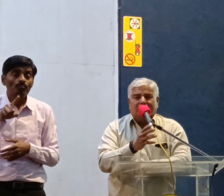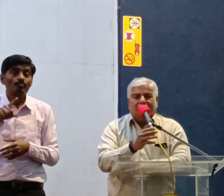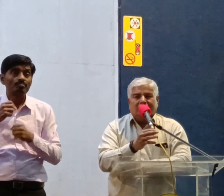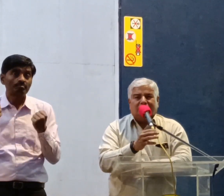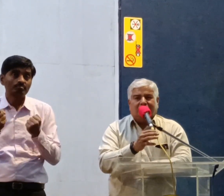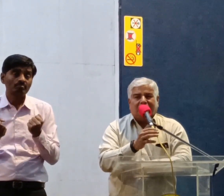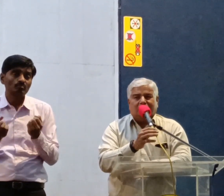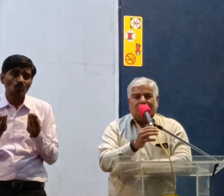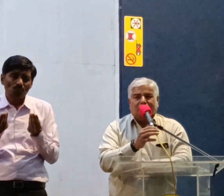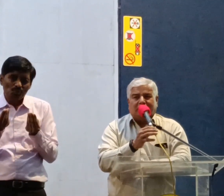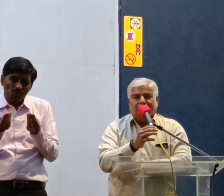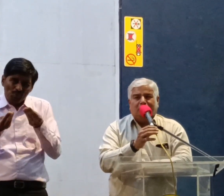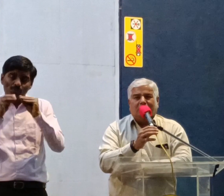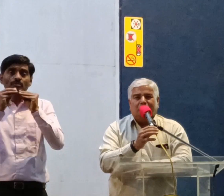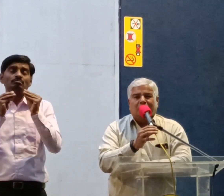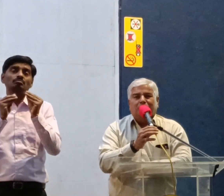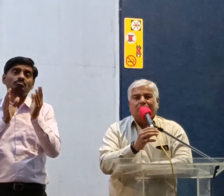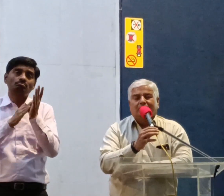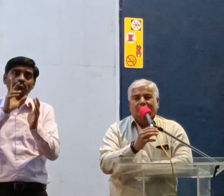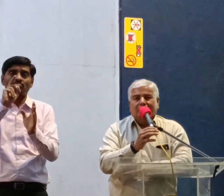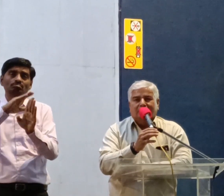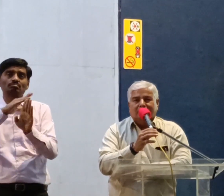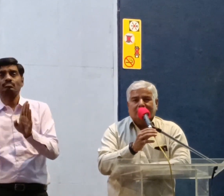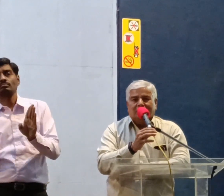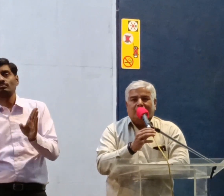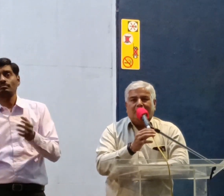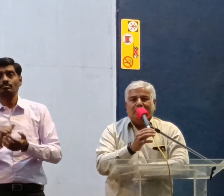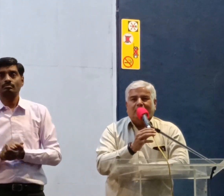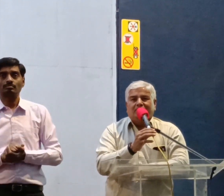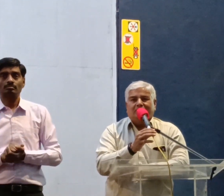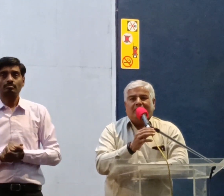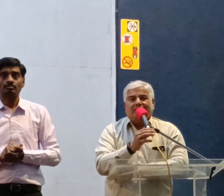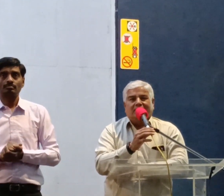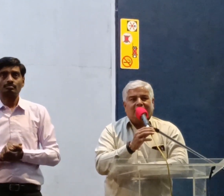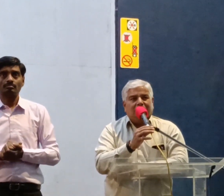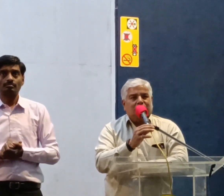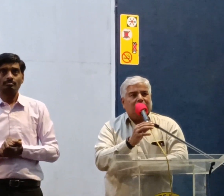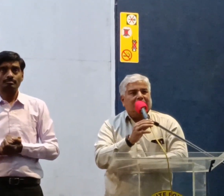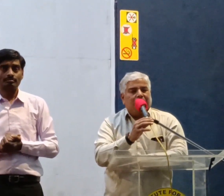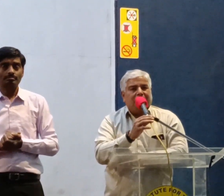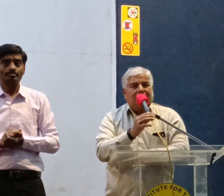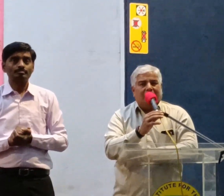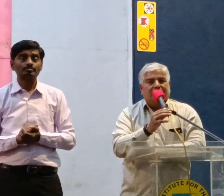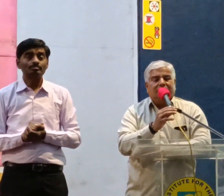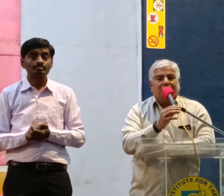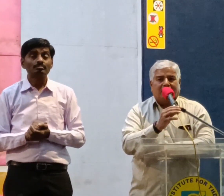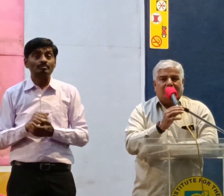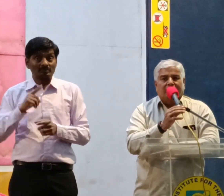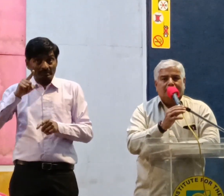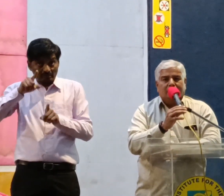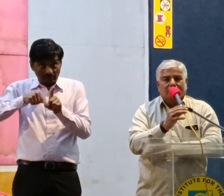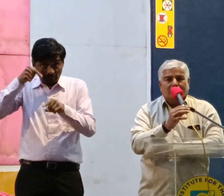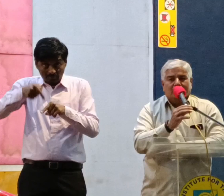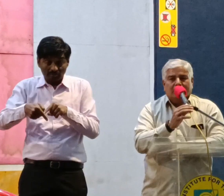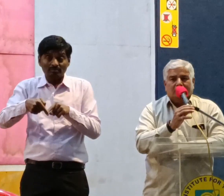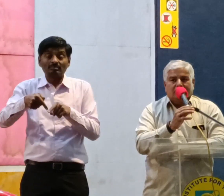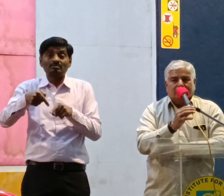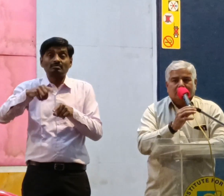જ મહેનત કરવાની છે. એટલે તો સાહેબનું ગૌરવ એક બાબતમાં જળવાઈ જાય કે હું 100% પરિણામ આ વર્ષે લાવ્યા.